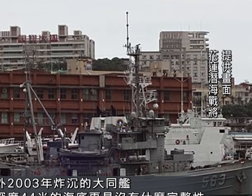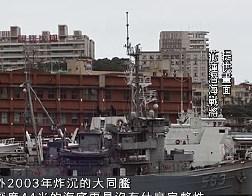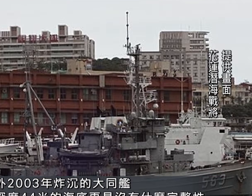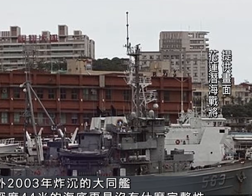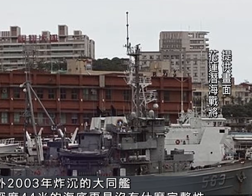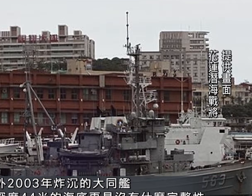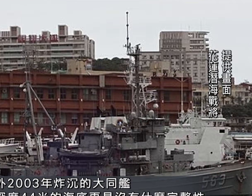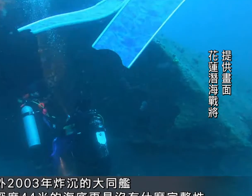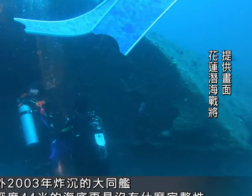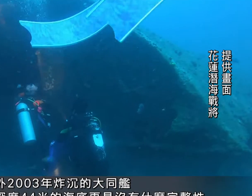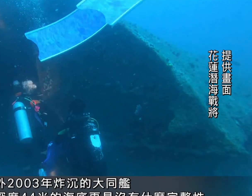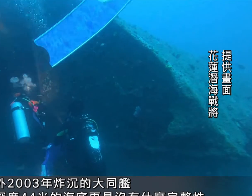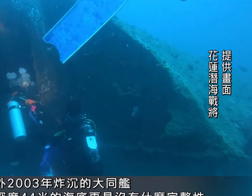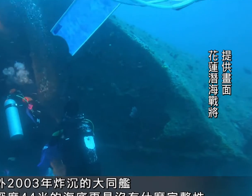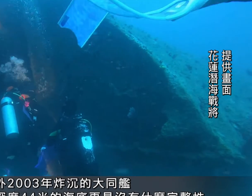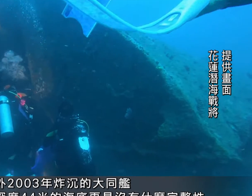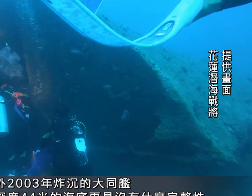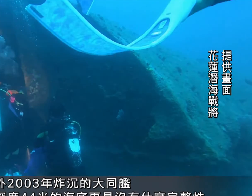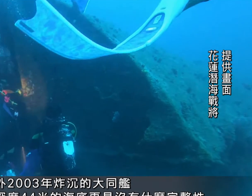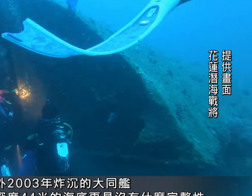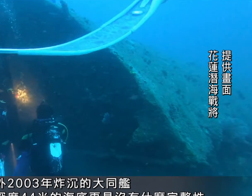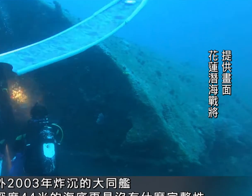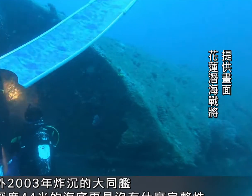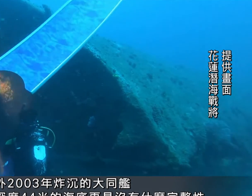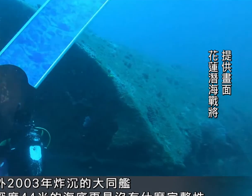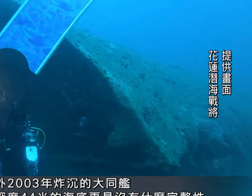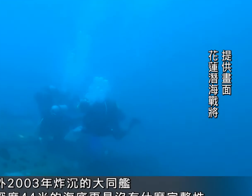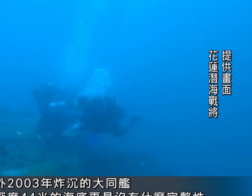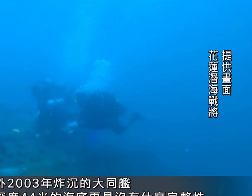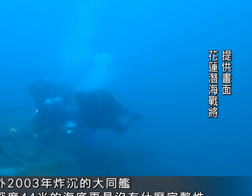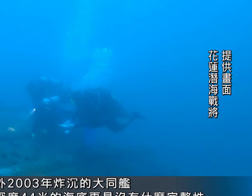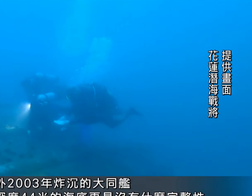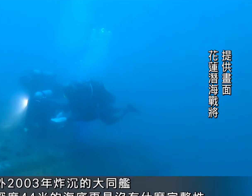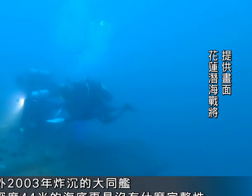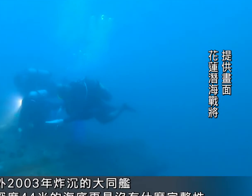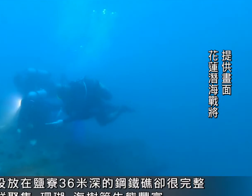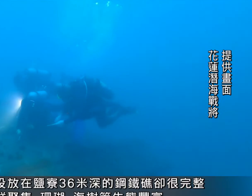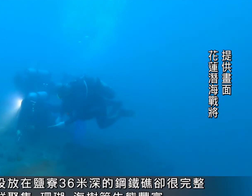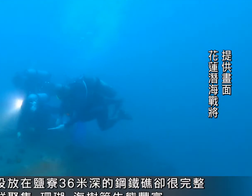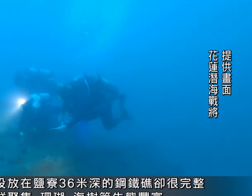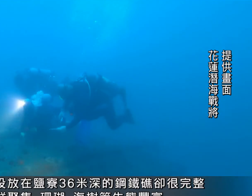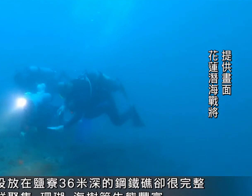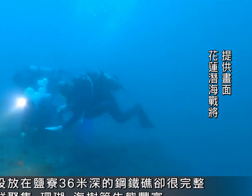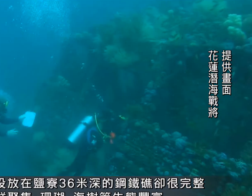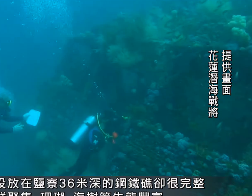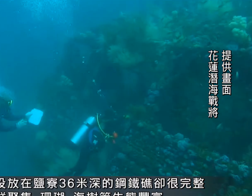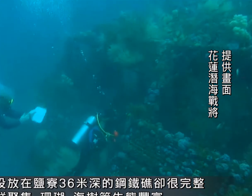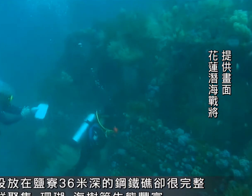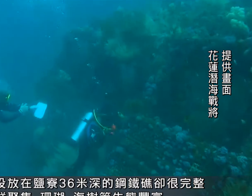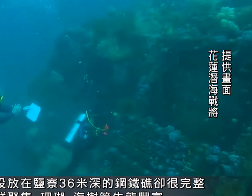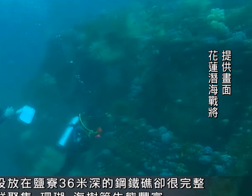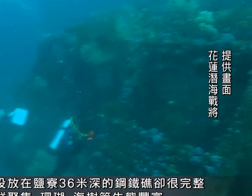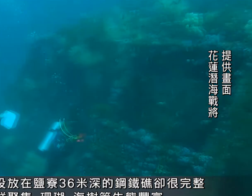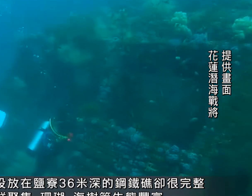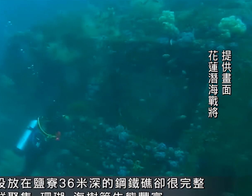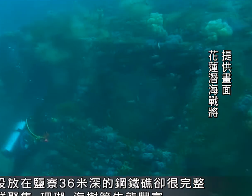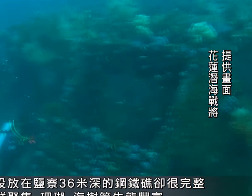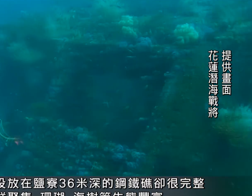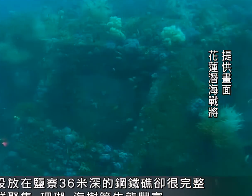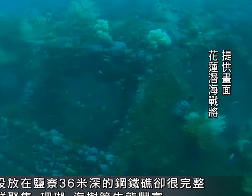沉的大同舰，在深度44米的海底更是没有什么完整性，但投放在岩寮36米深的钢铁礁却很完